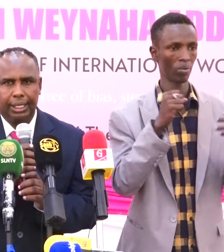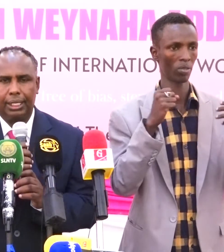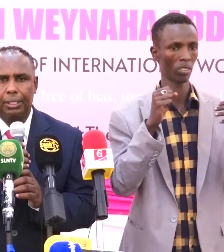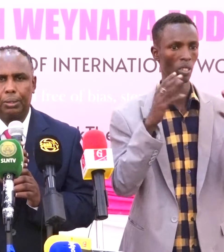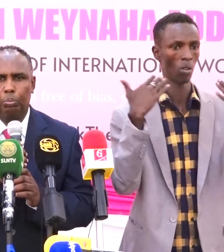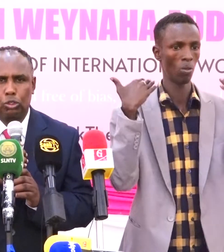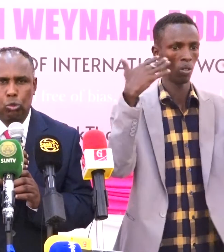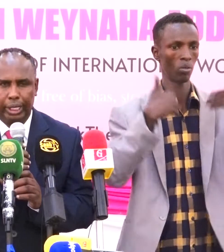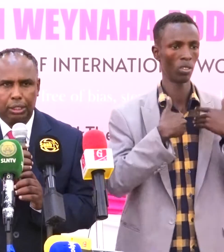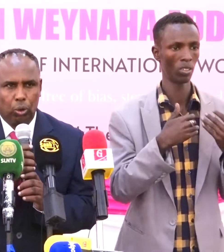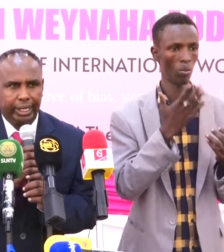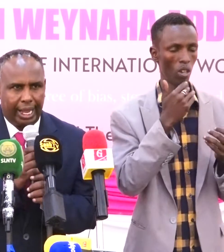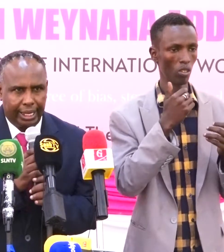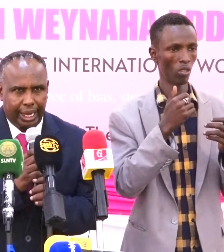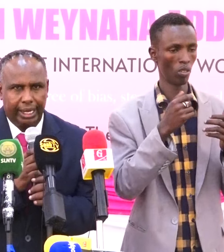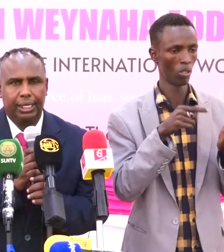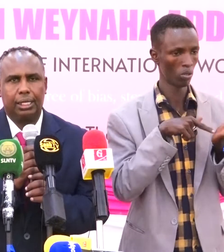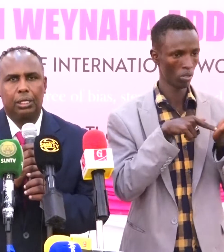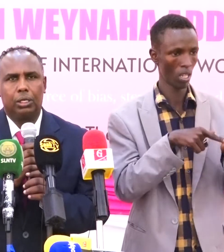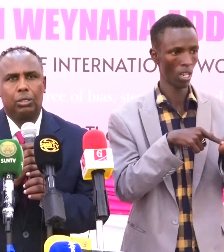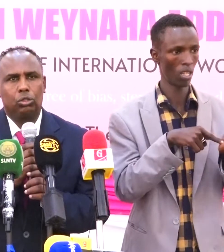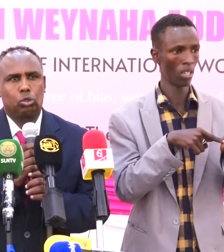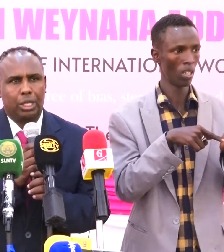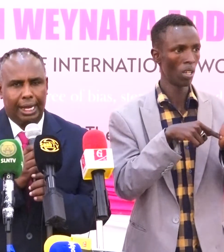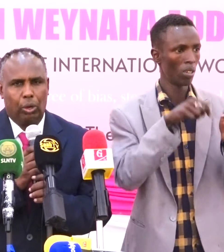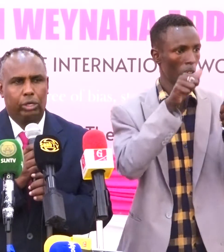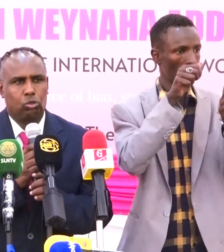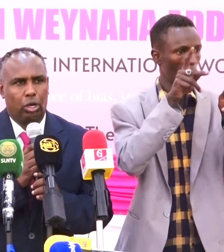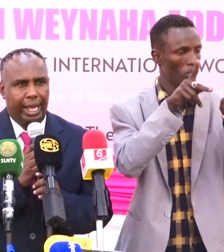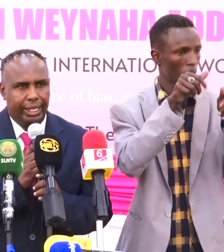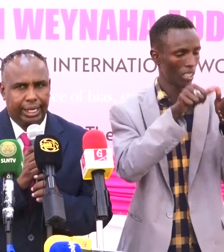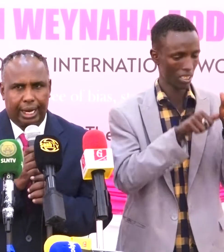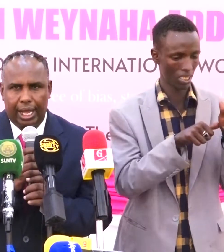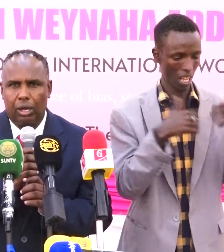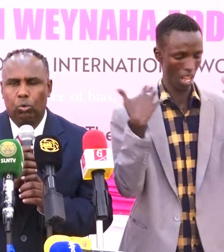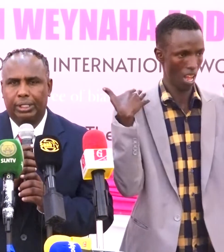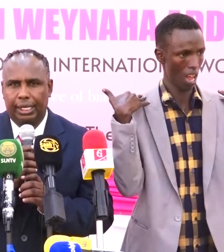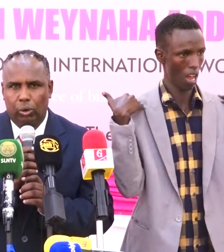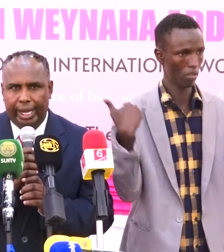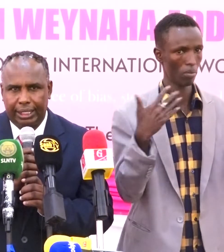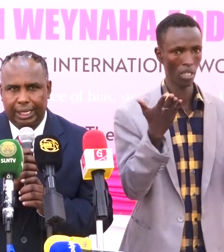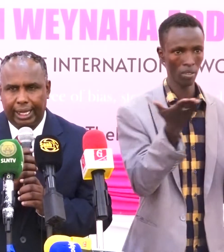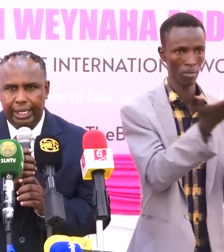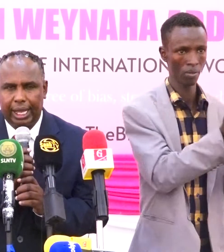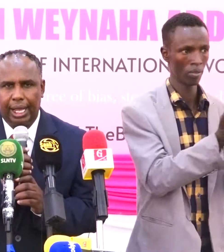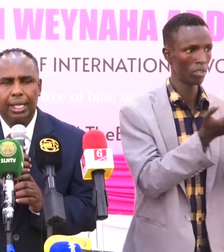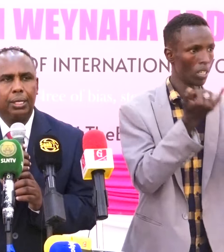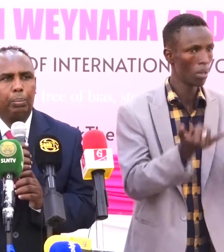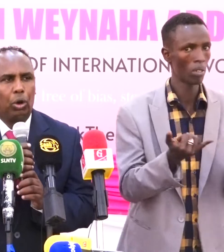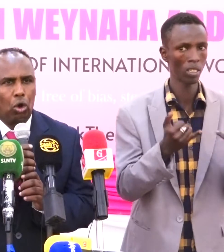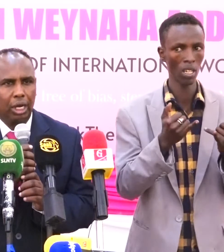leeyihiin mas'uuliyadda weyn ka hayaan tusaale waxaan u soo qaadan karaa wadanka waxa ka